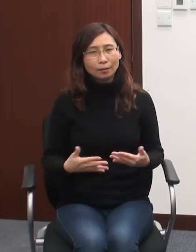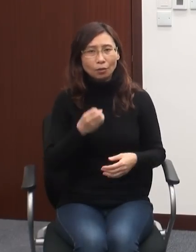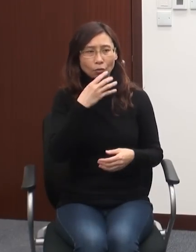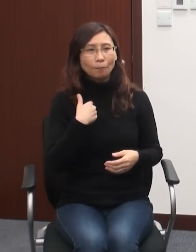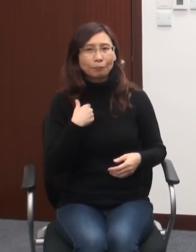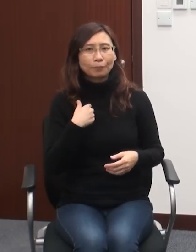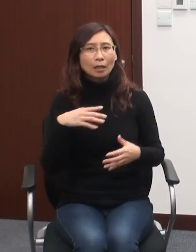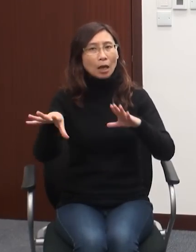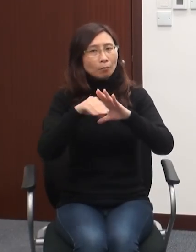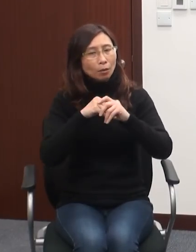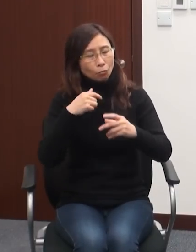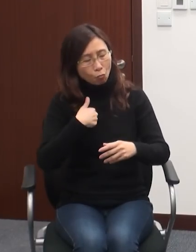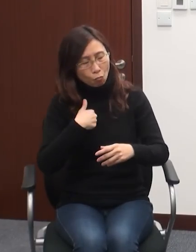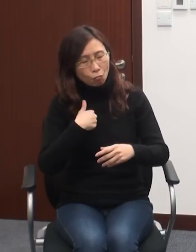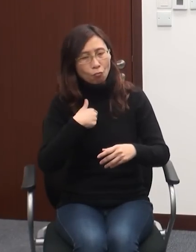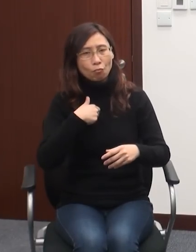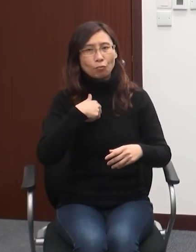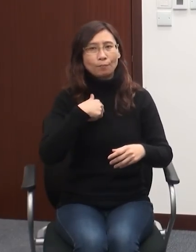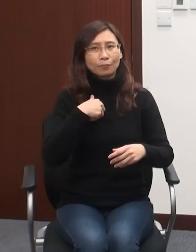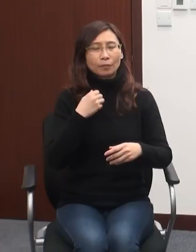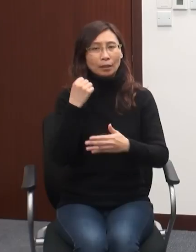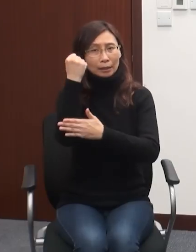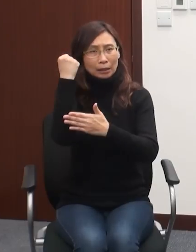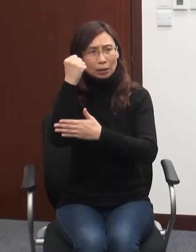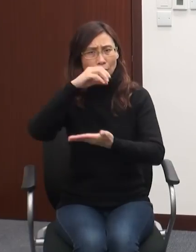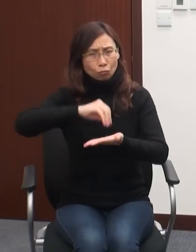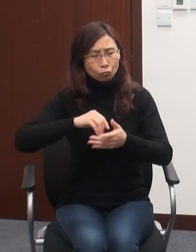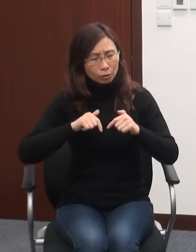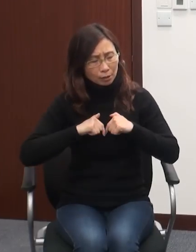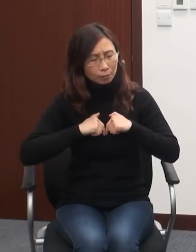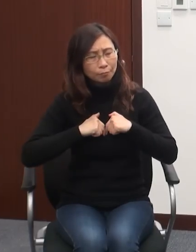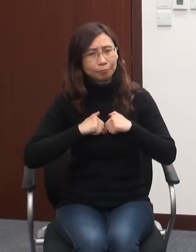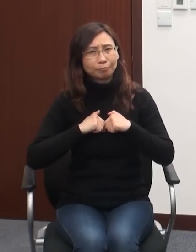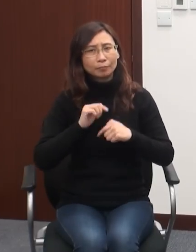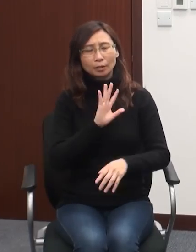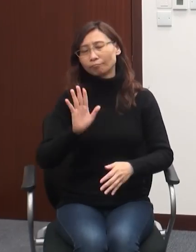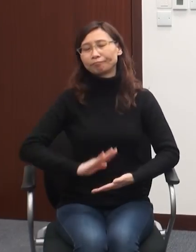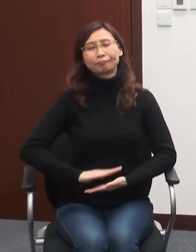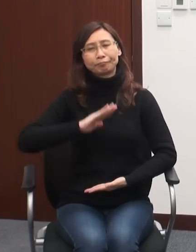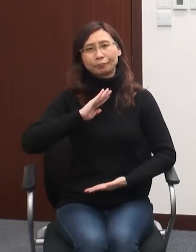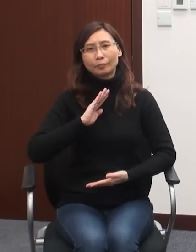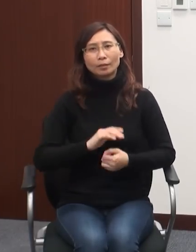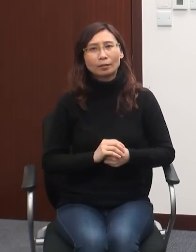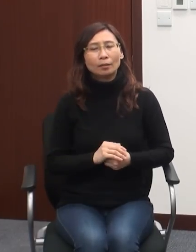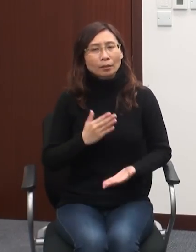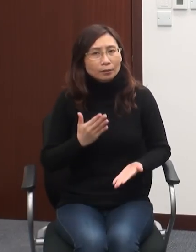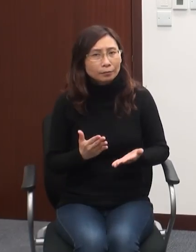內，即係嗰個抵抗嘅決心同意志不足。即係